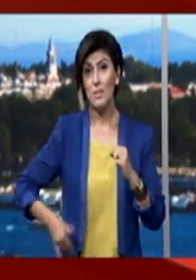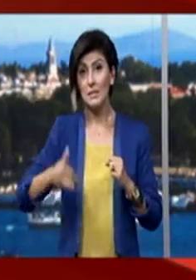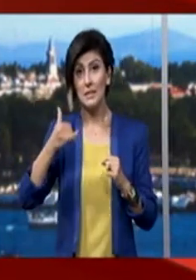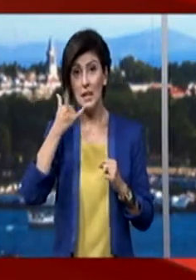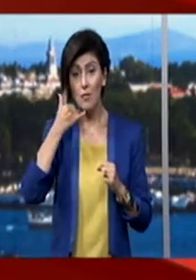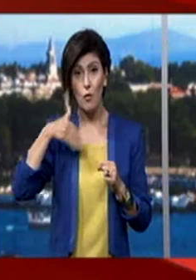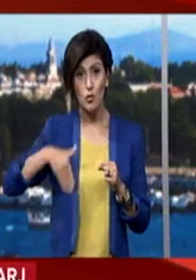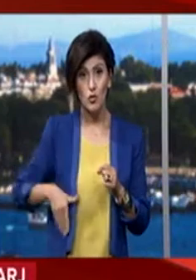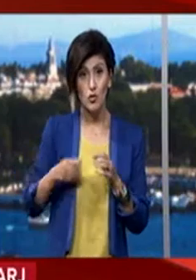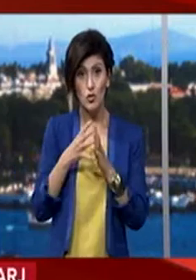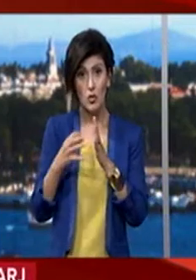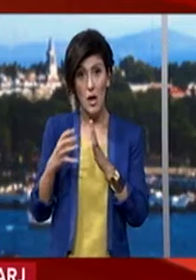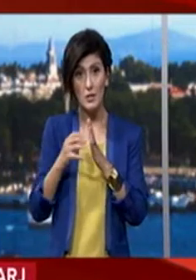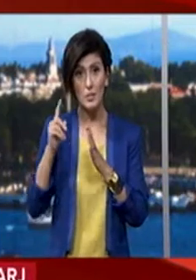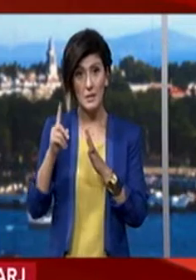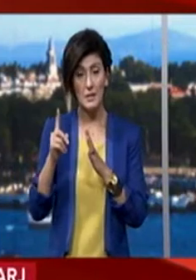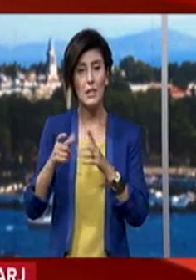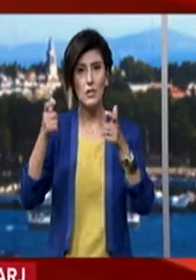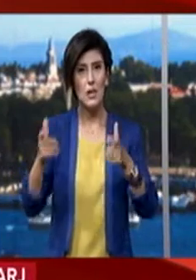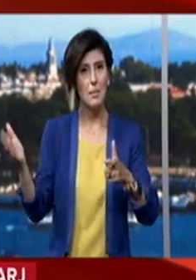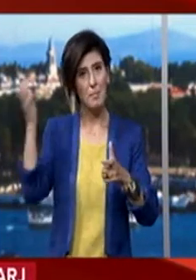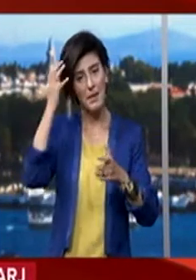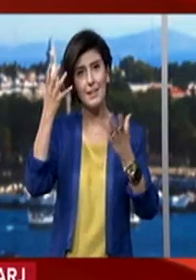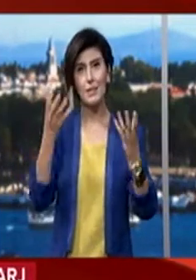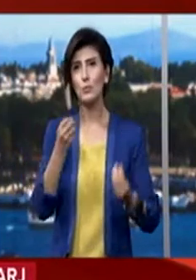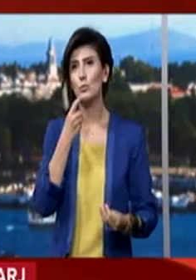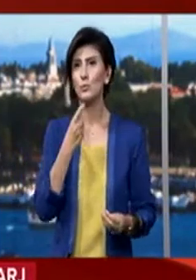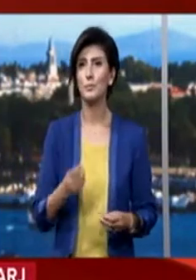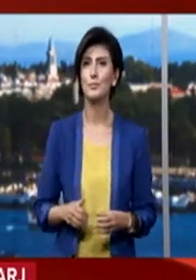şarj eden bir cihazı şehir meydanına kurdu.